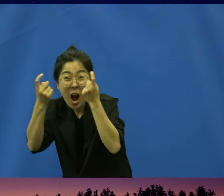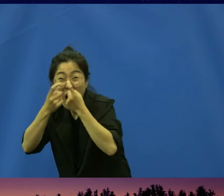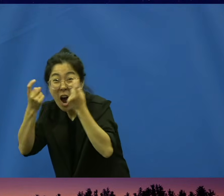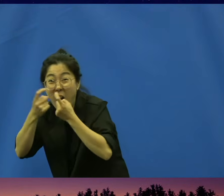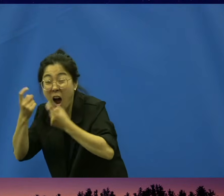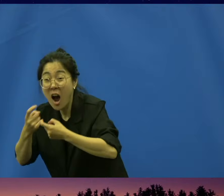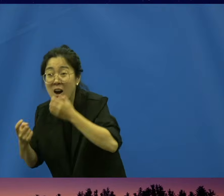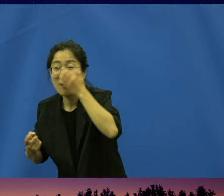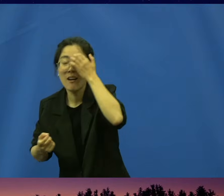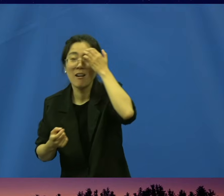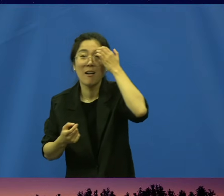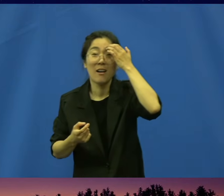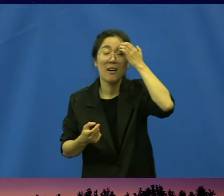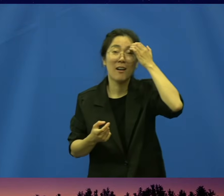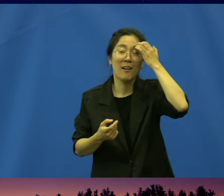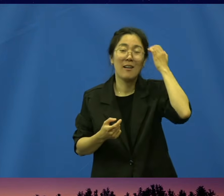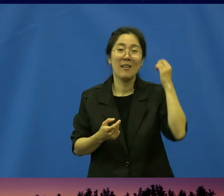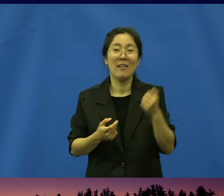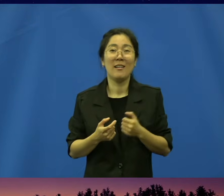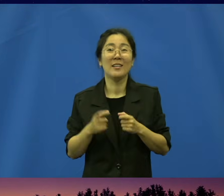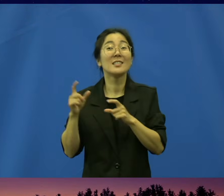시계같이 움직입니까?